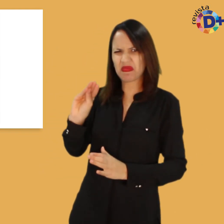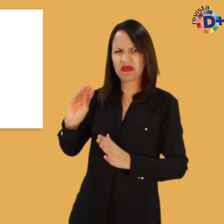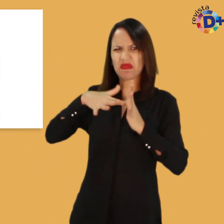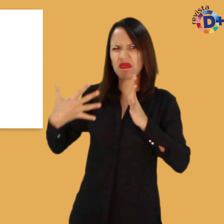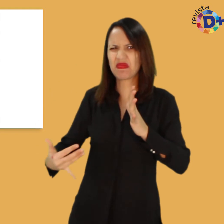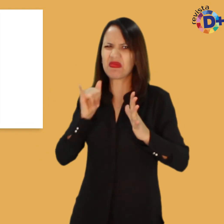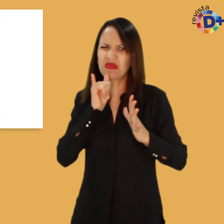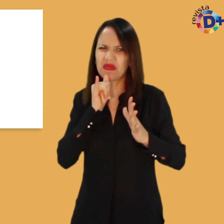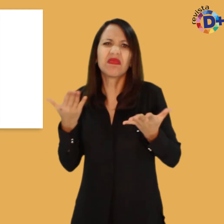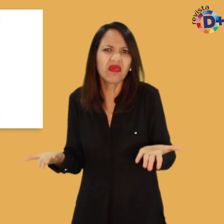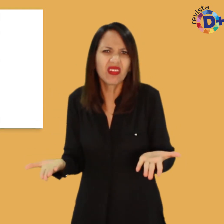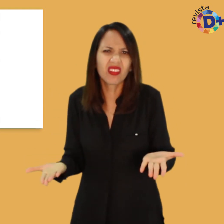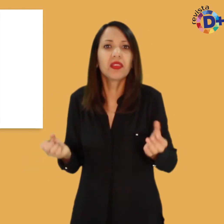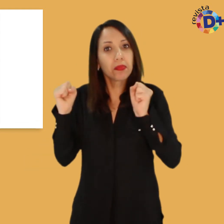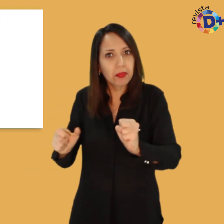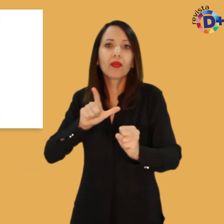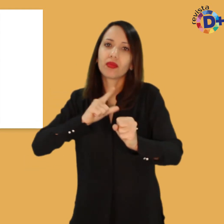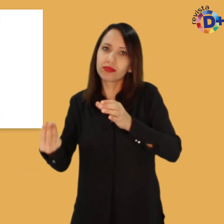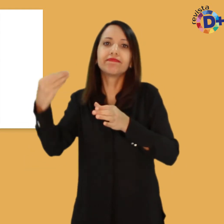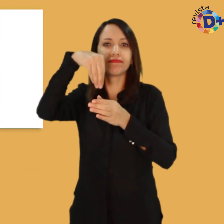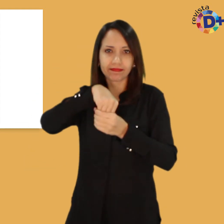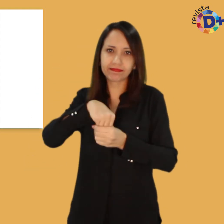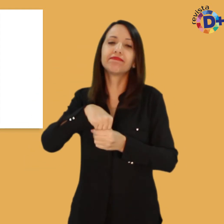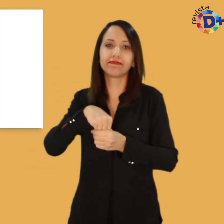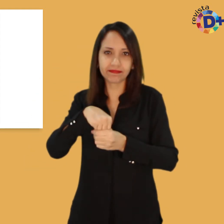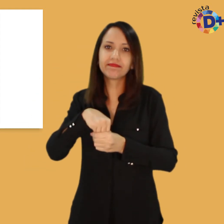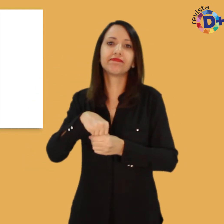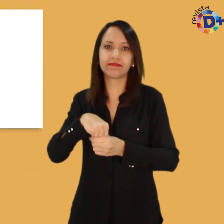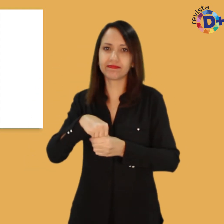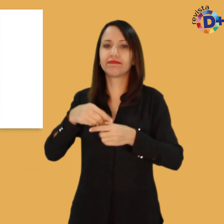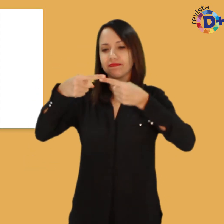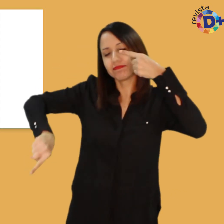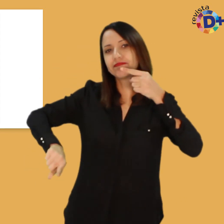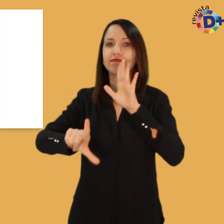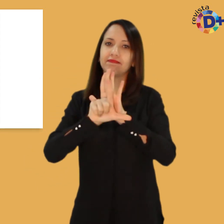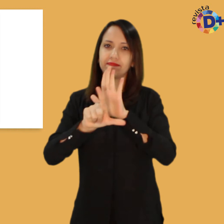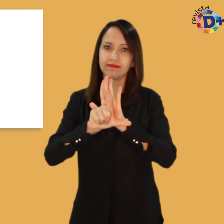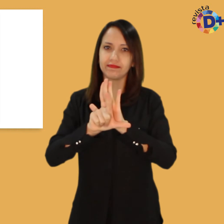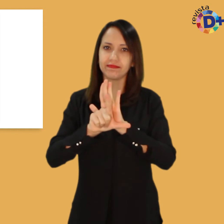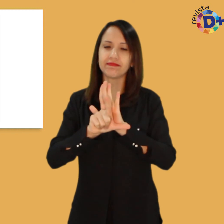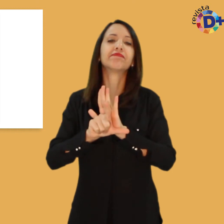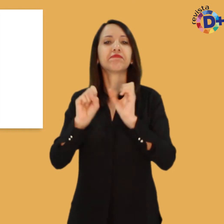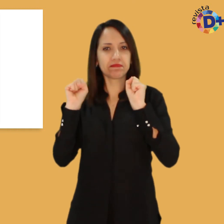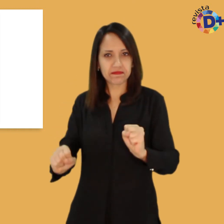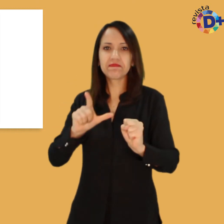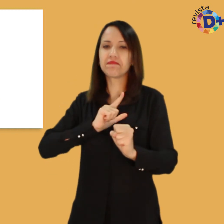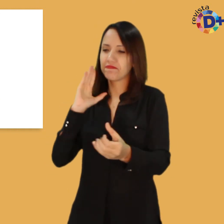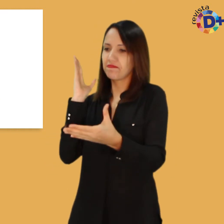exemplo, podem estar incorrendo numa flagrante ilegalidade, sujeitando-se à ação do Ministério